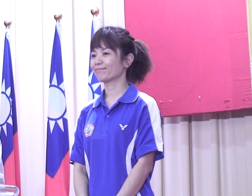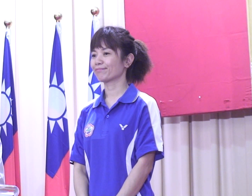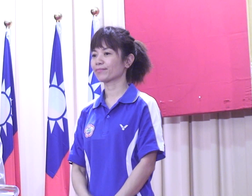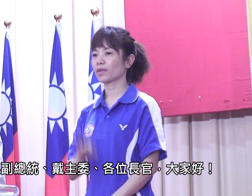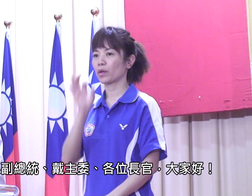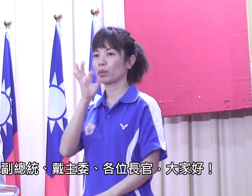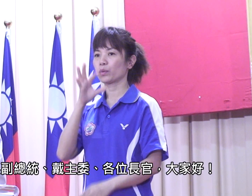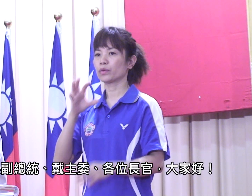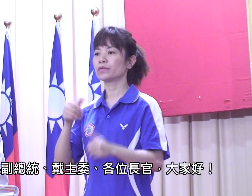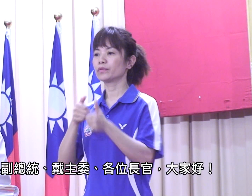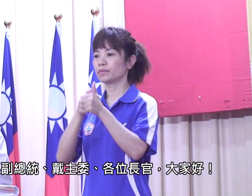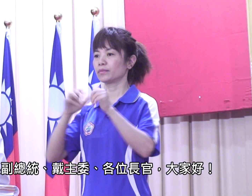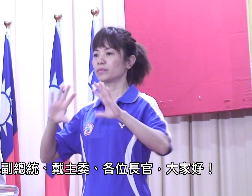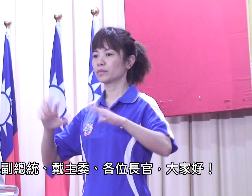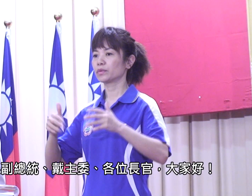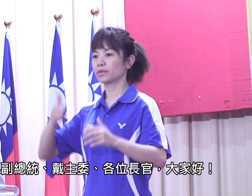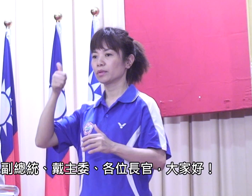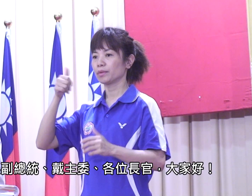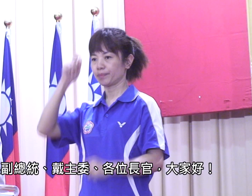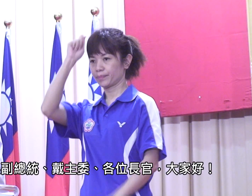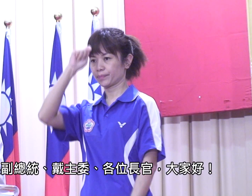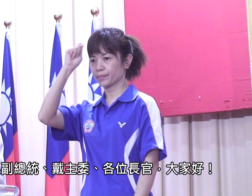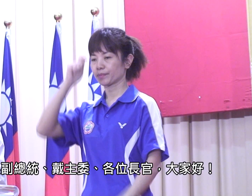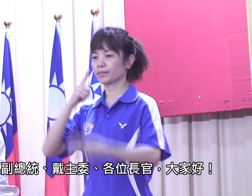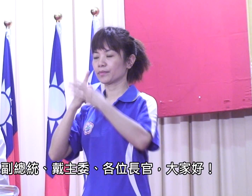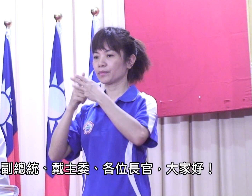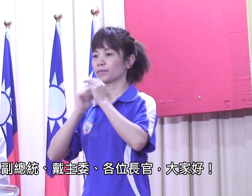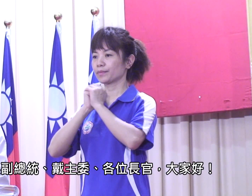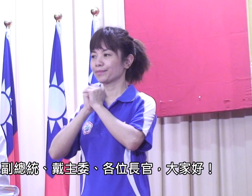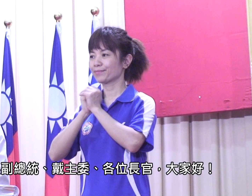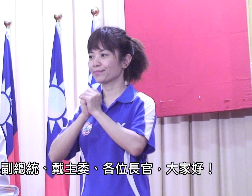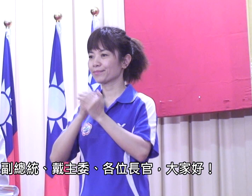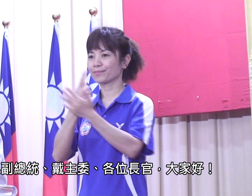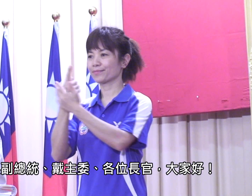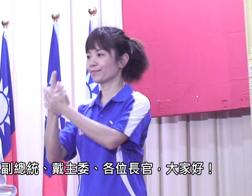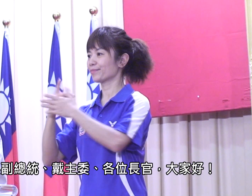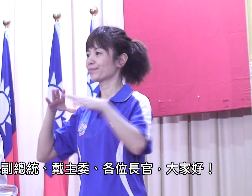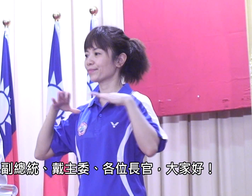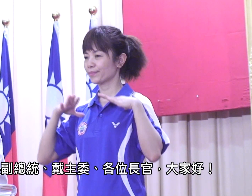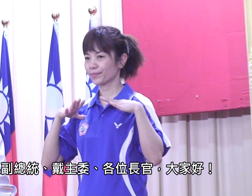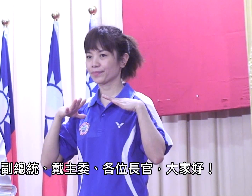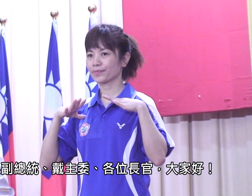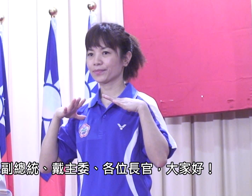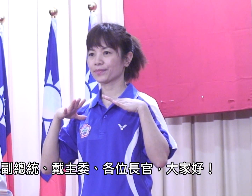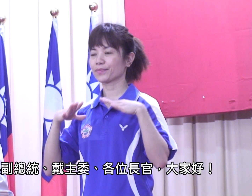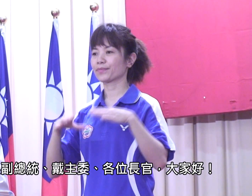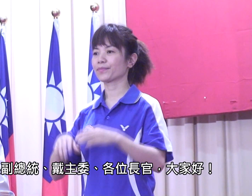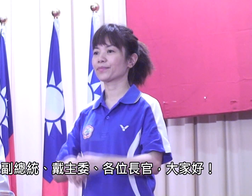我们总统还有代诸委，各位长官，